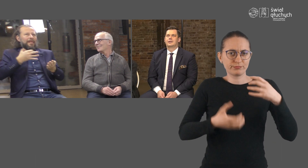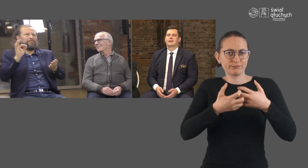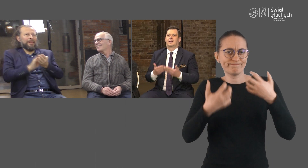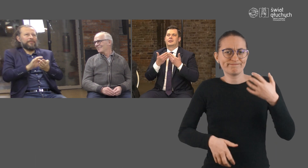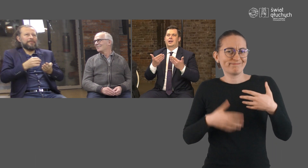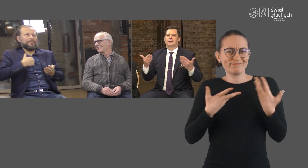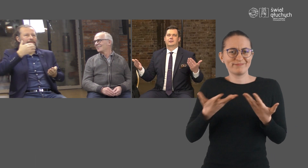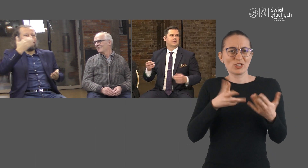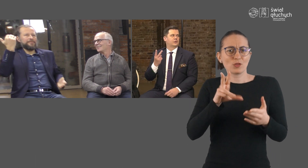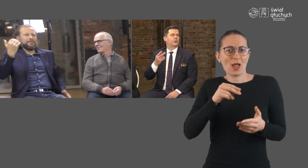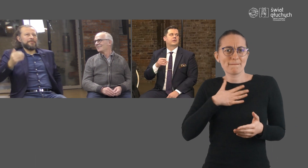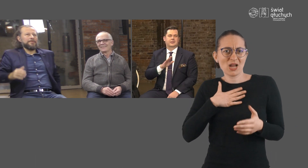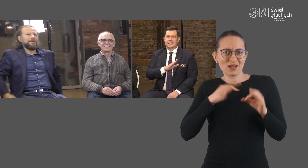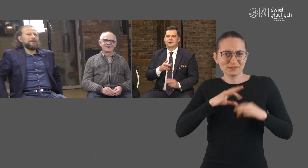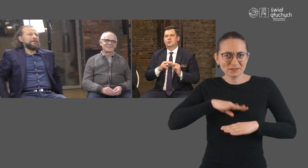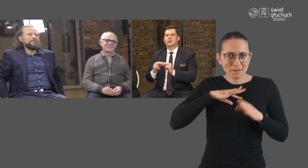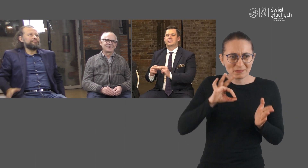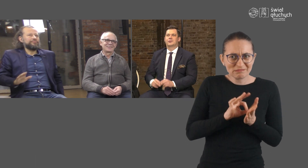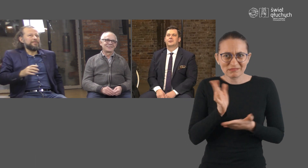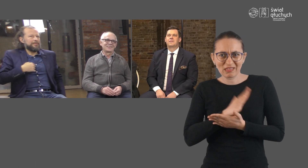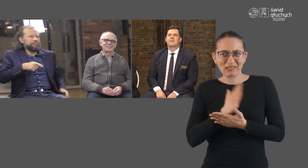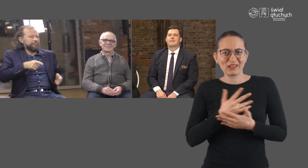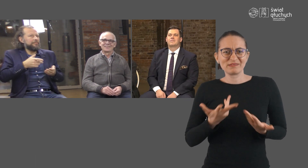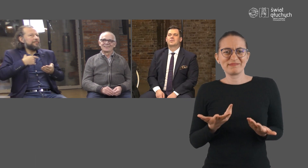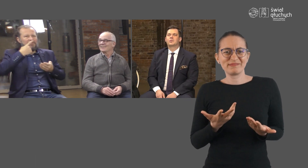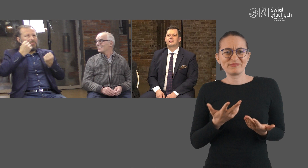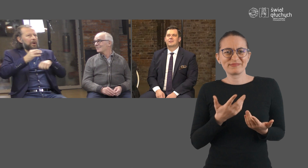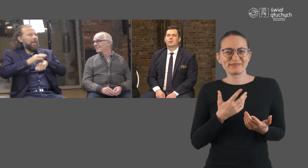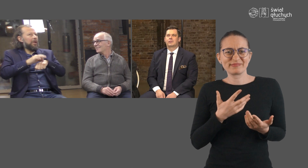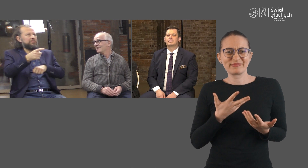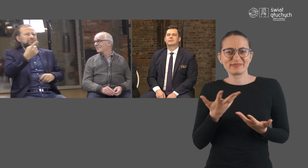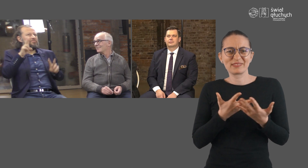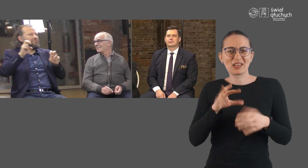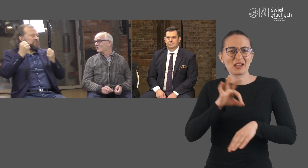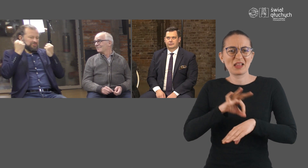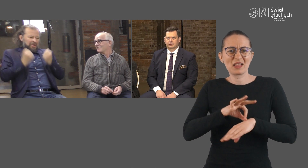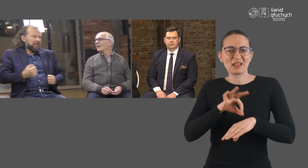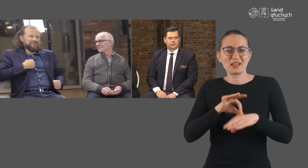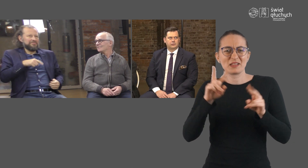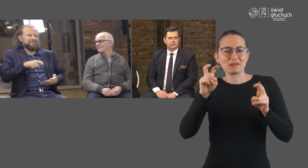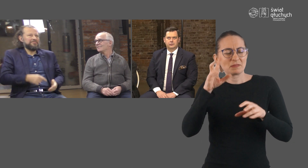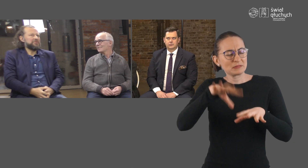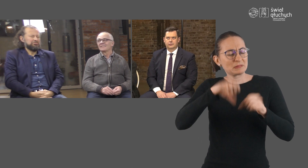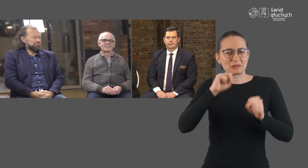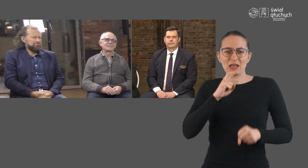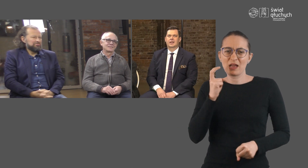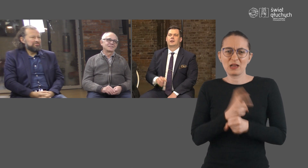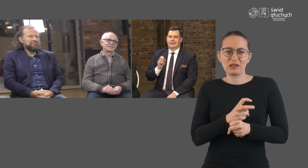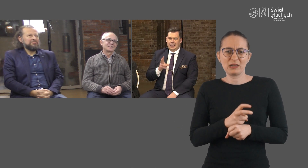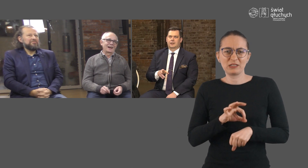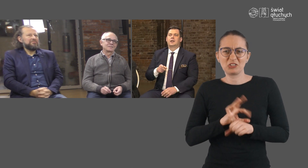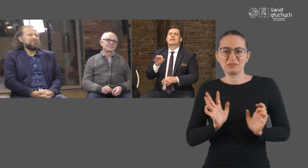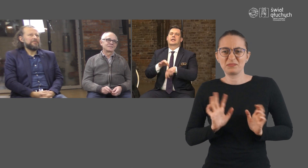nie ma komunikacji. Czuję się zupełnie niepewny po wizycie u lekarza. No, z lekarzami komunikacja jest bardzo